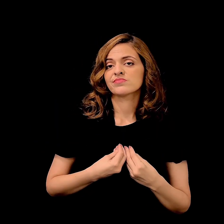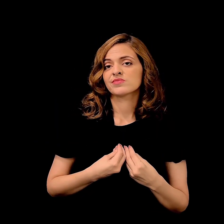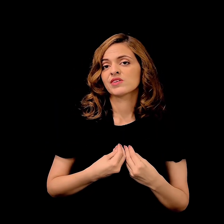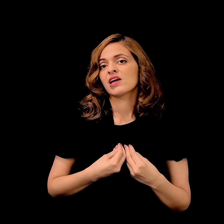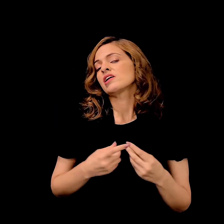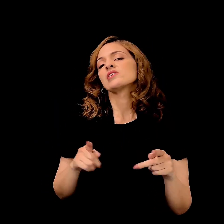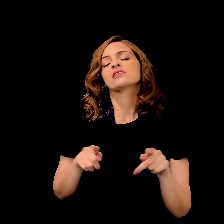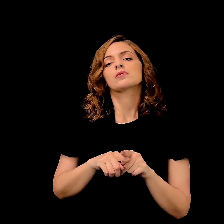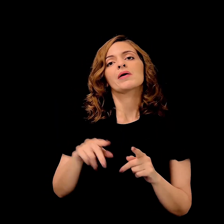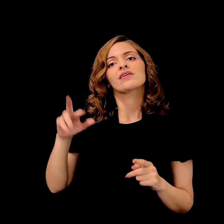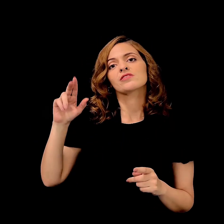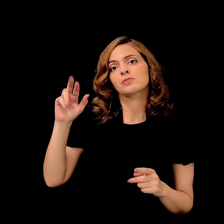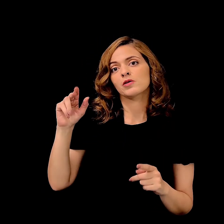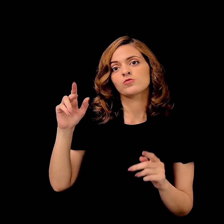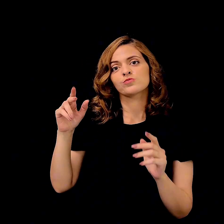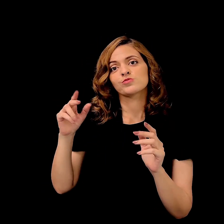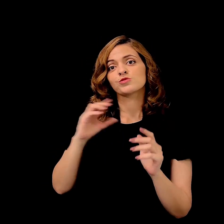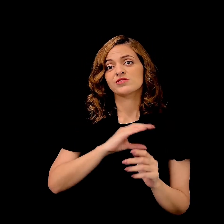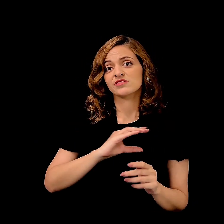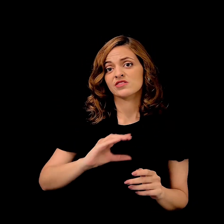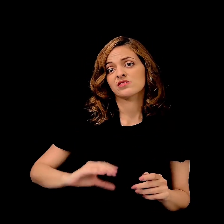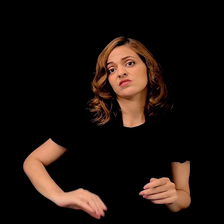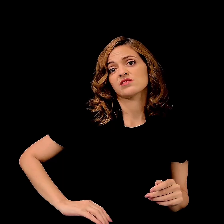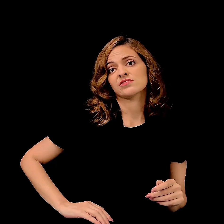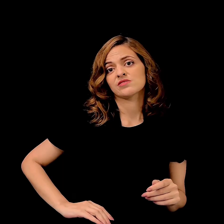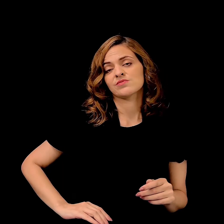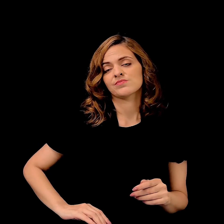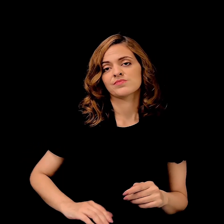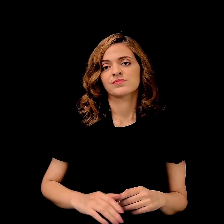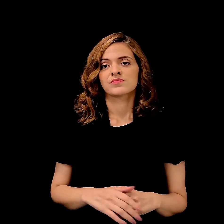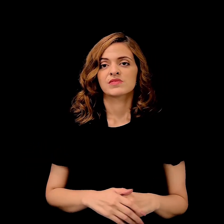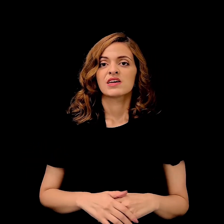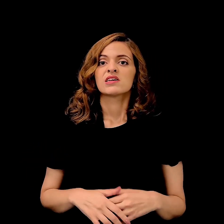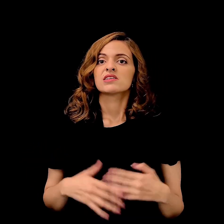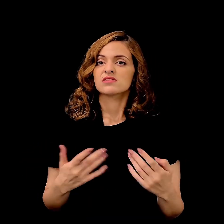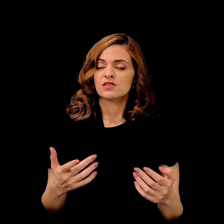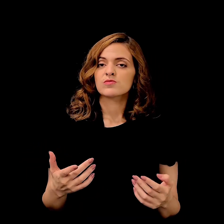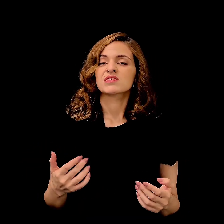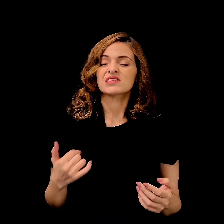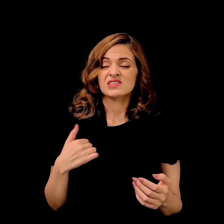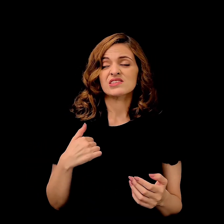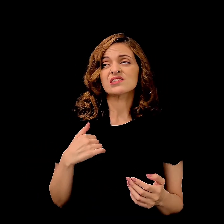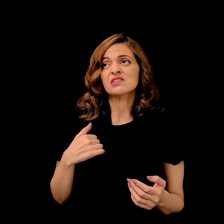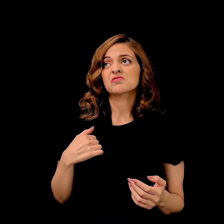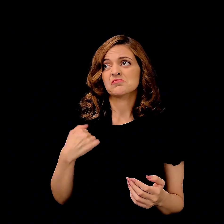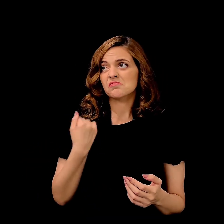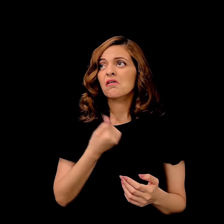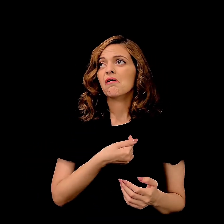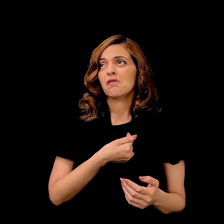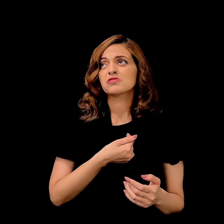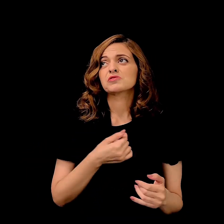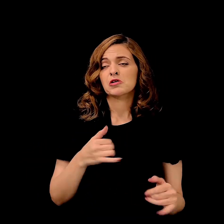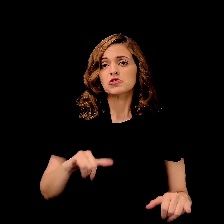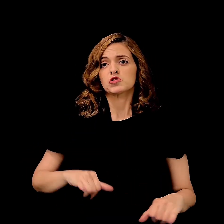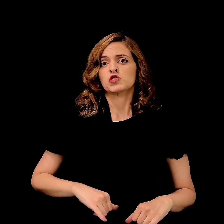co-herdeiros de Cristo. Se é certo que com ele padecemos, olha só, é certo, Esther.